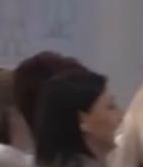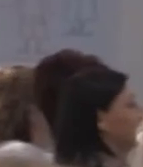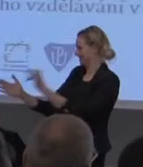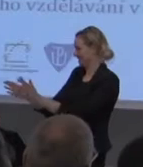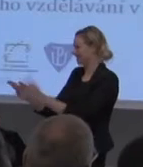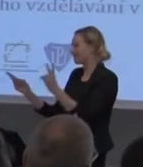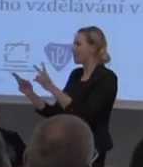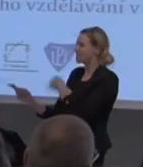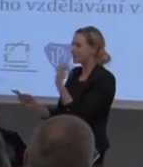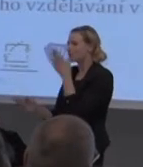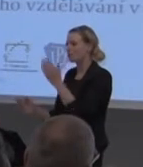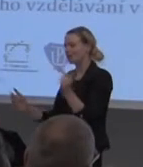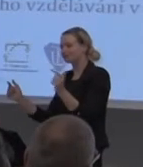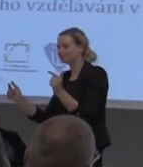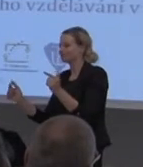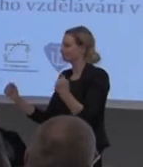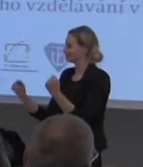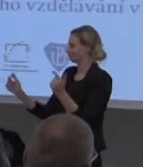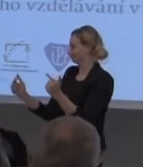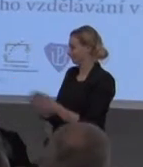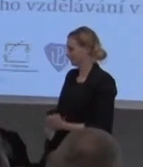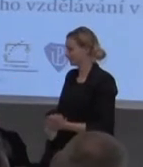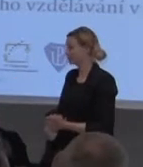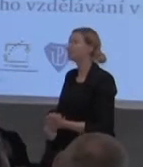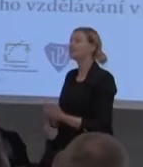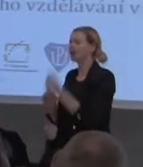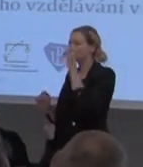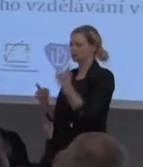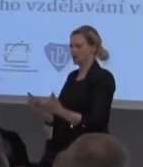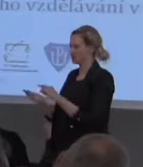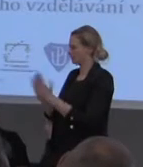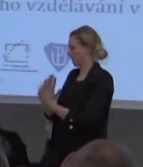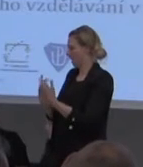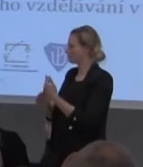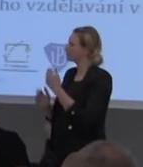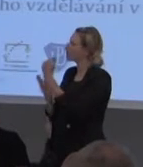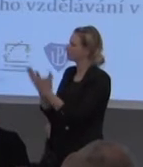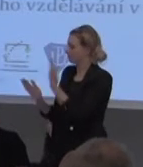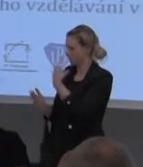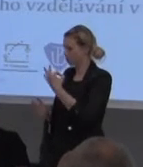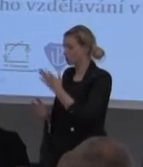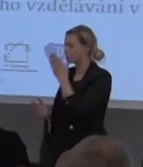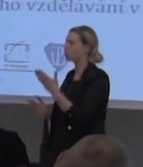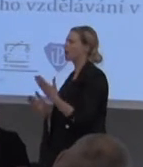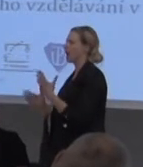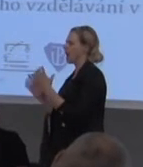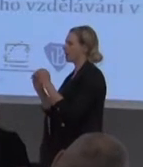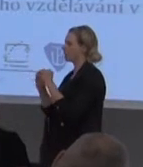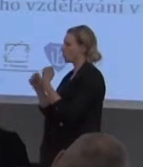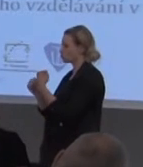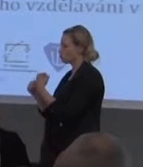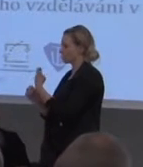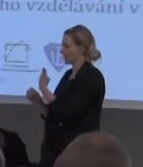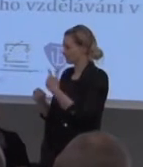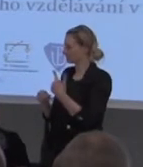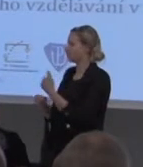Dneska nás čekají dva workshopové bloky. Vy už jste se na ně zapsali. Znamená to, že